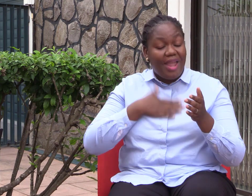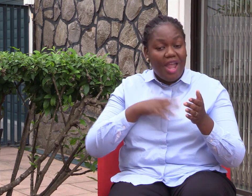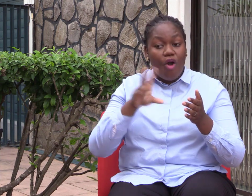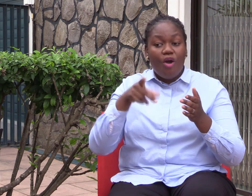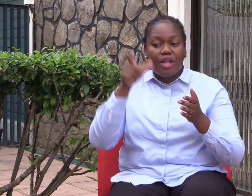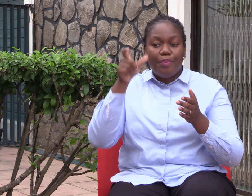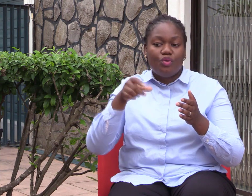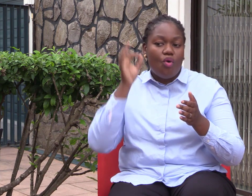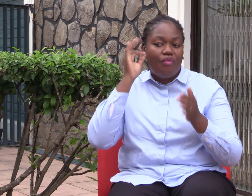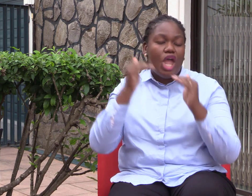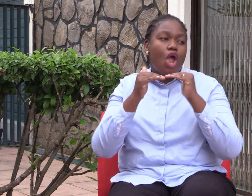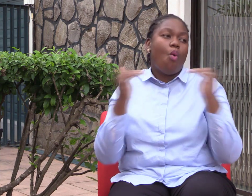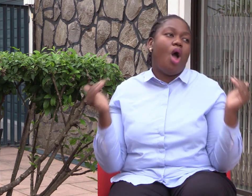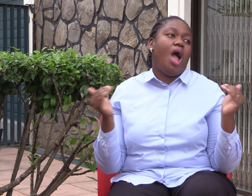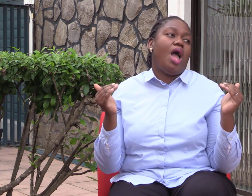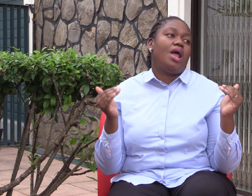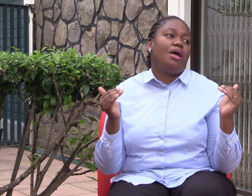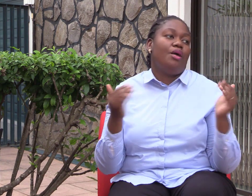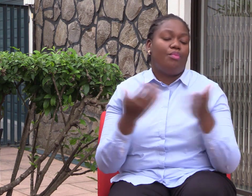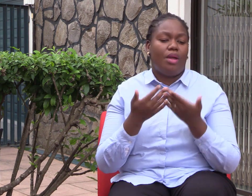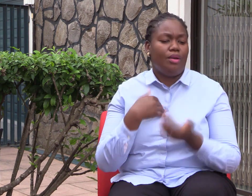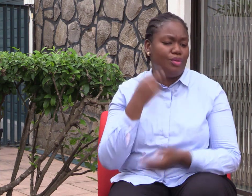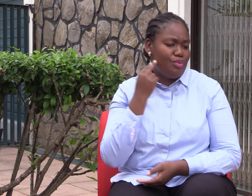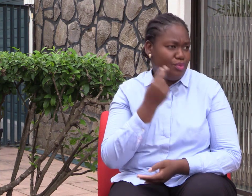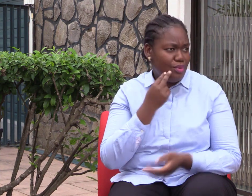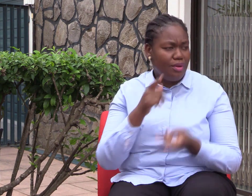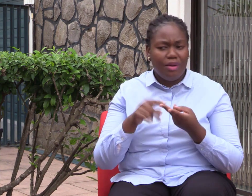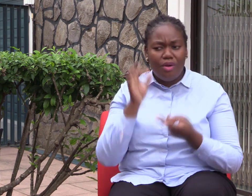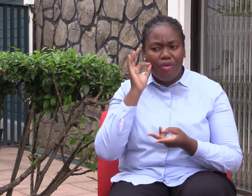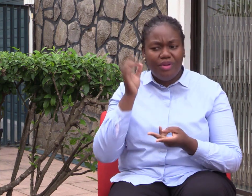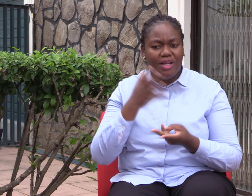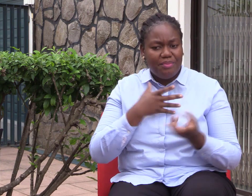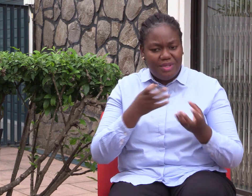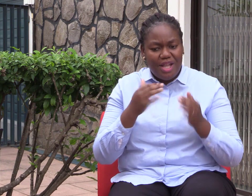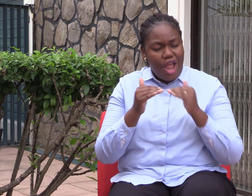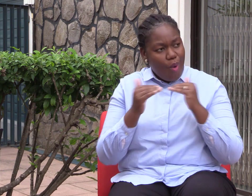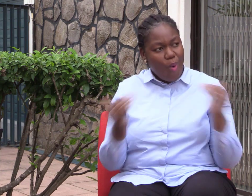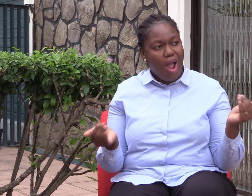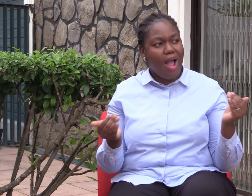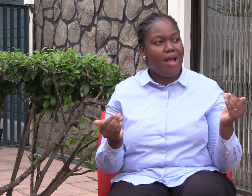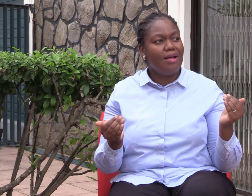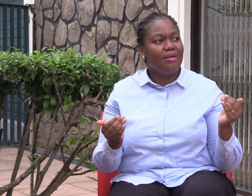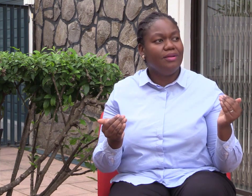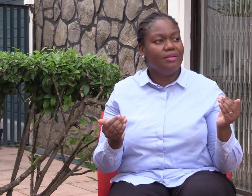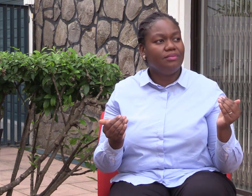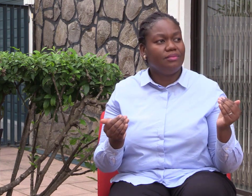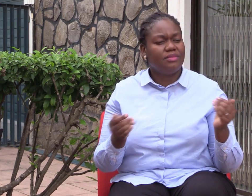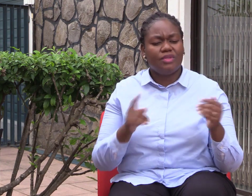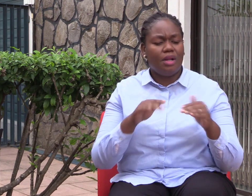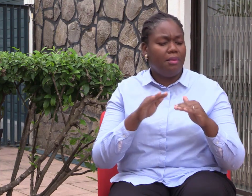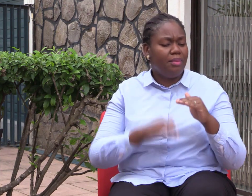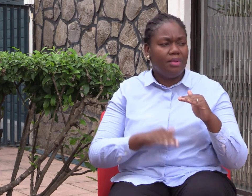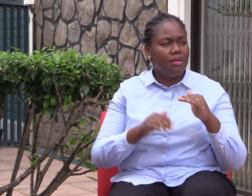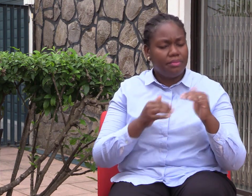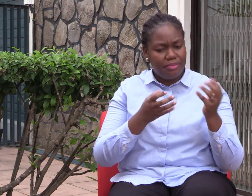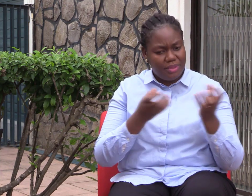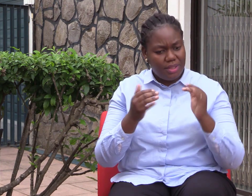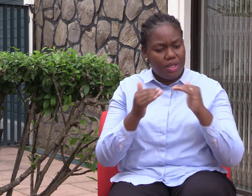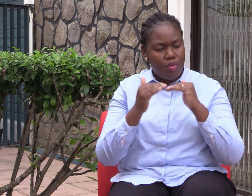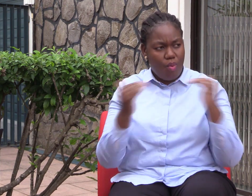É dizer que nessa faculdade eu não me sentia como alguém surdo, eu me sentia igual às